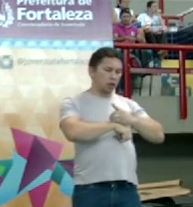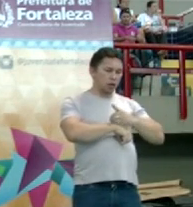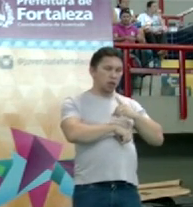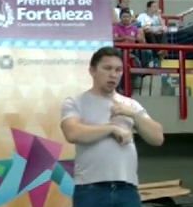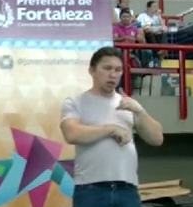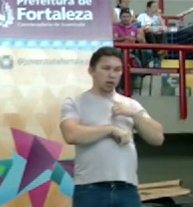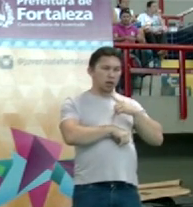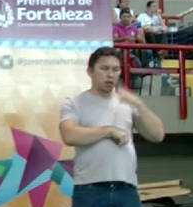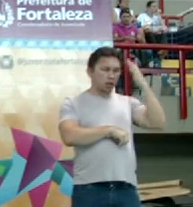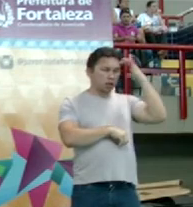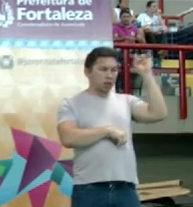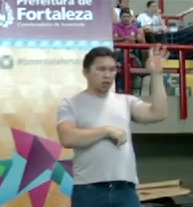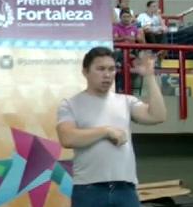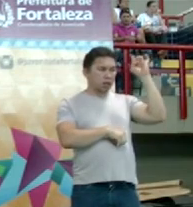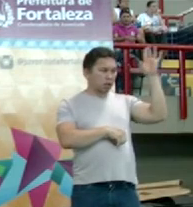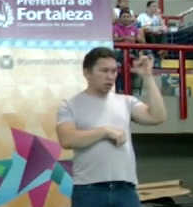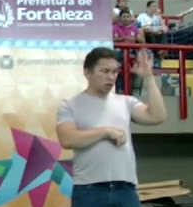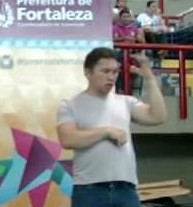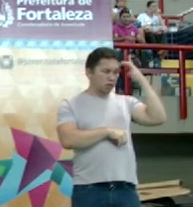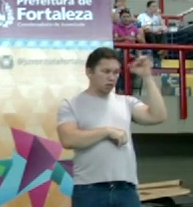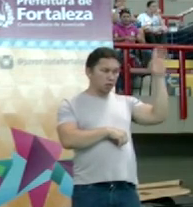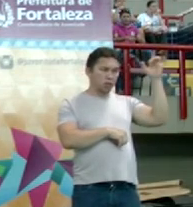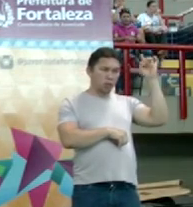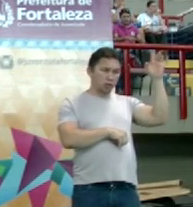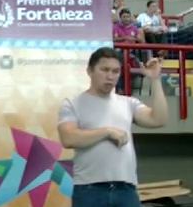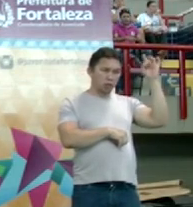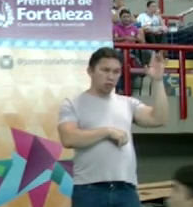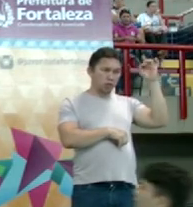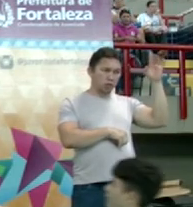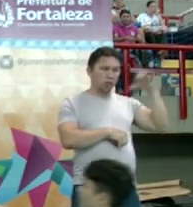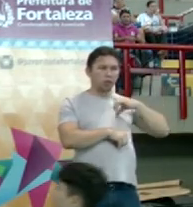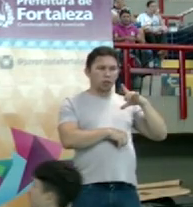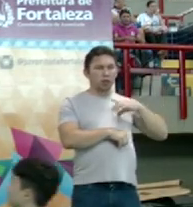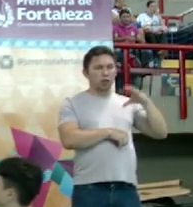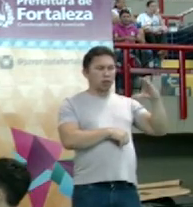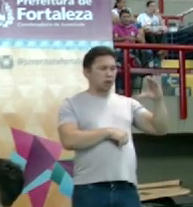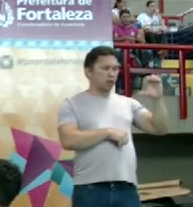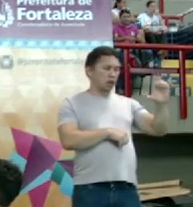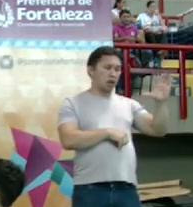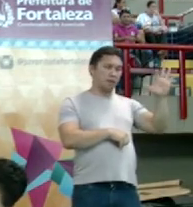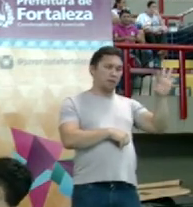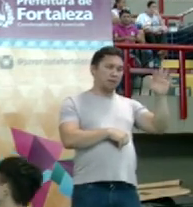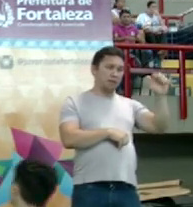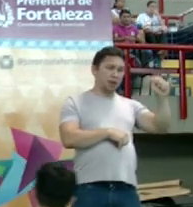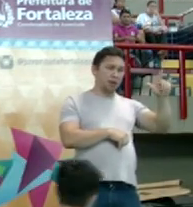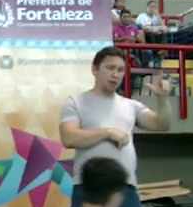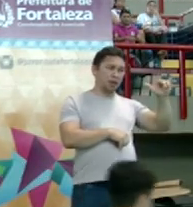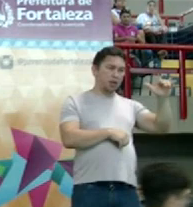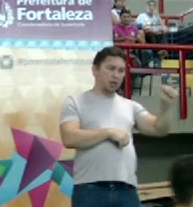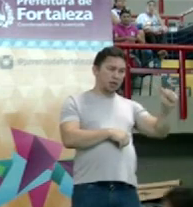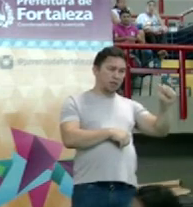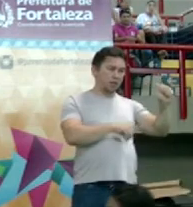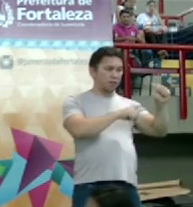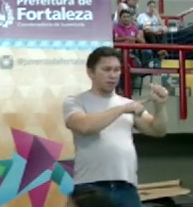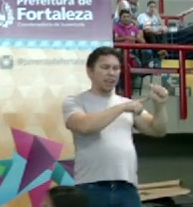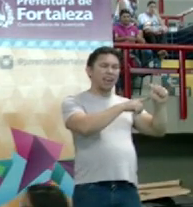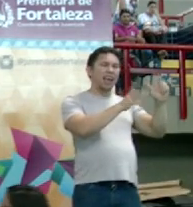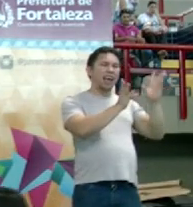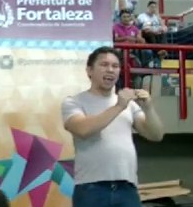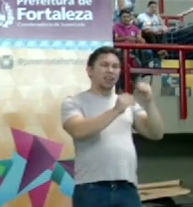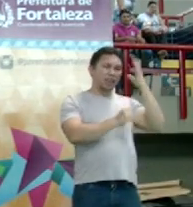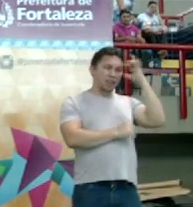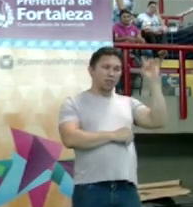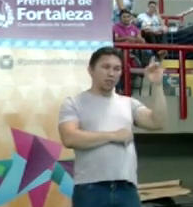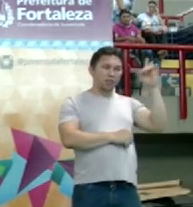cefaleia, que é a dor de cabeça, em termos comuns, você vai dar essa informação partindo do